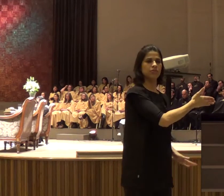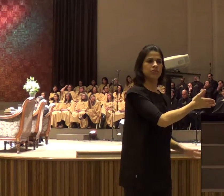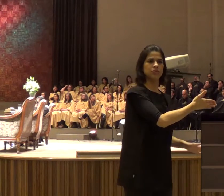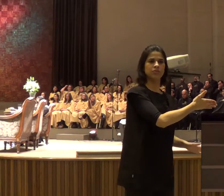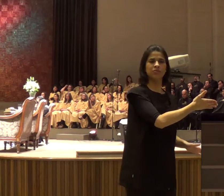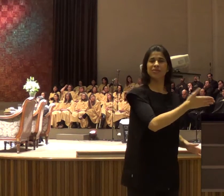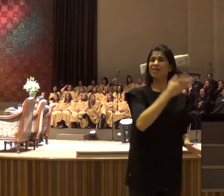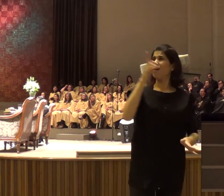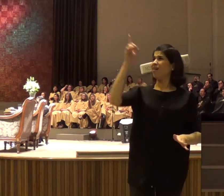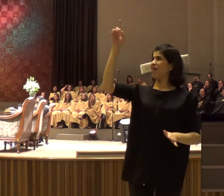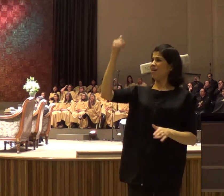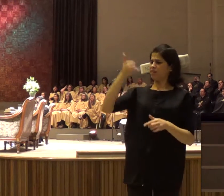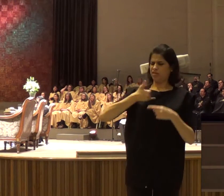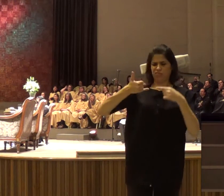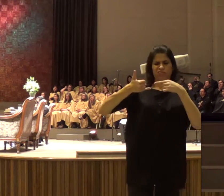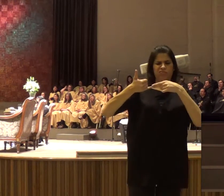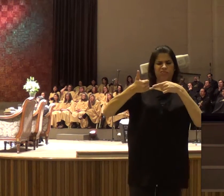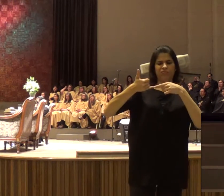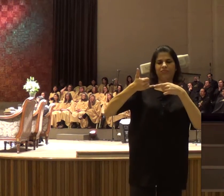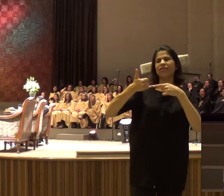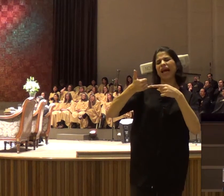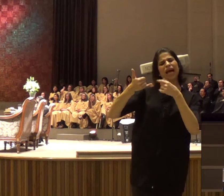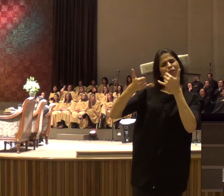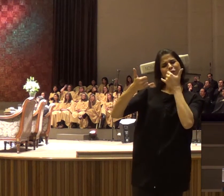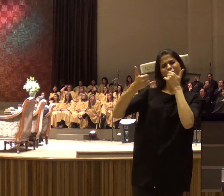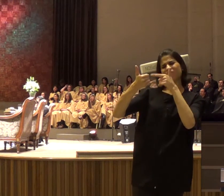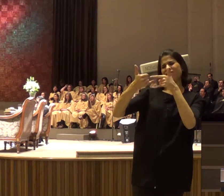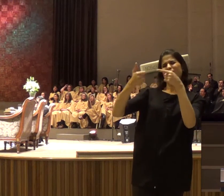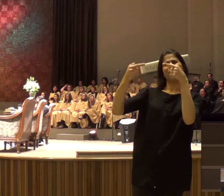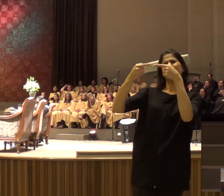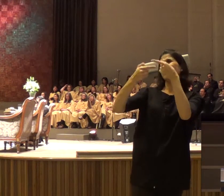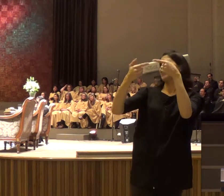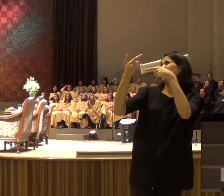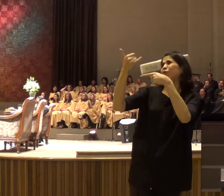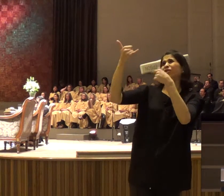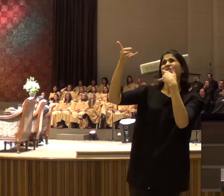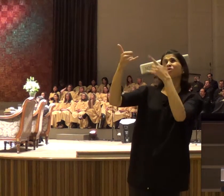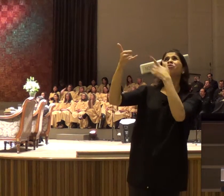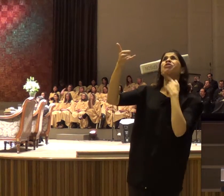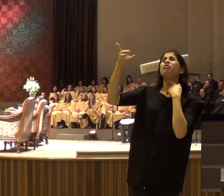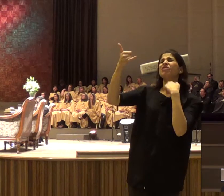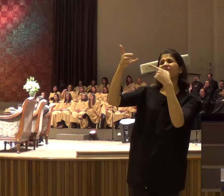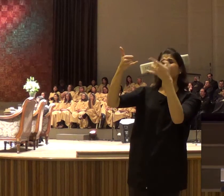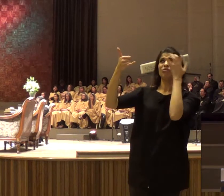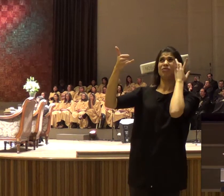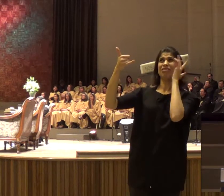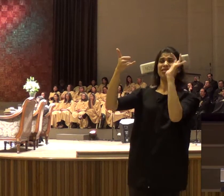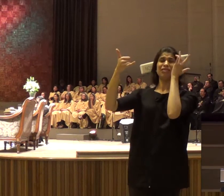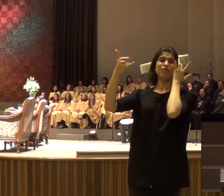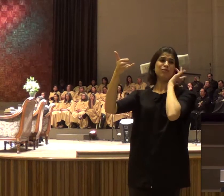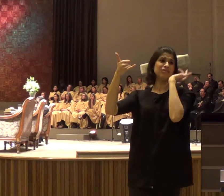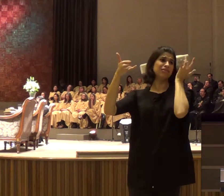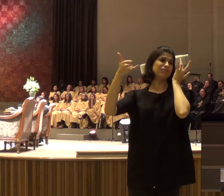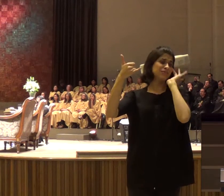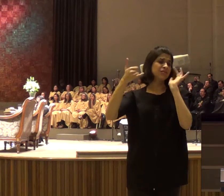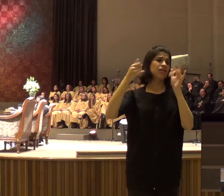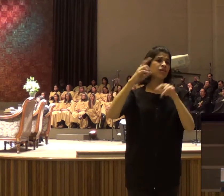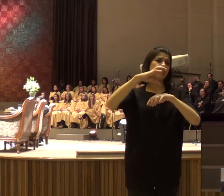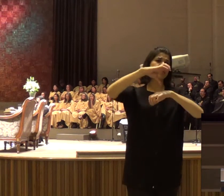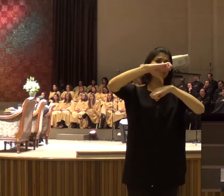isso mesmo? Senhor, será que não é radical demais? Será que? Será que? Será que? Então, se Deus